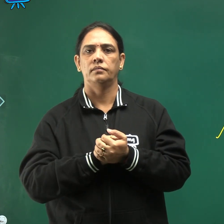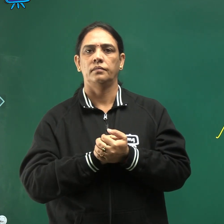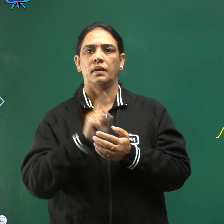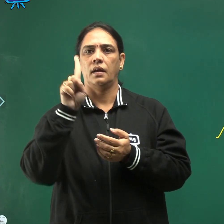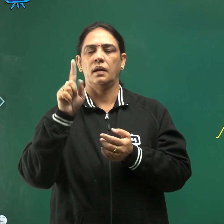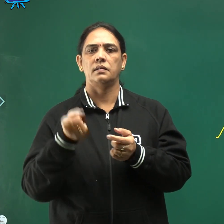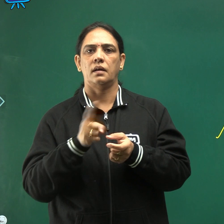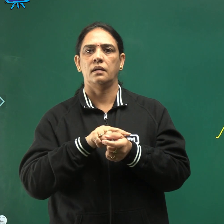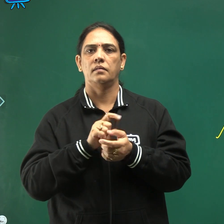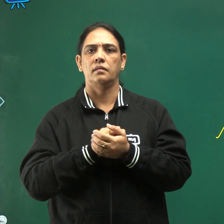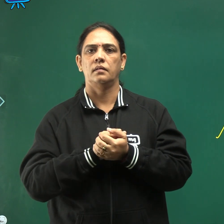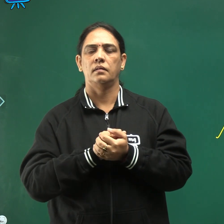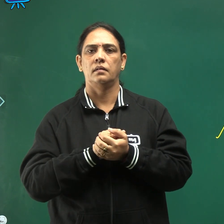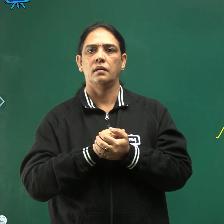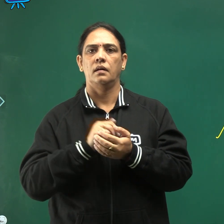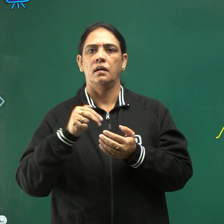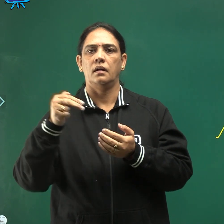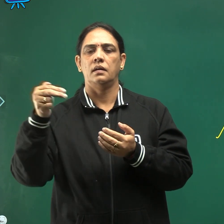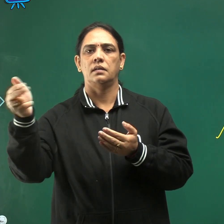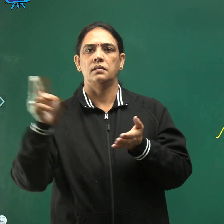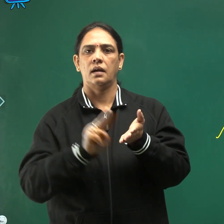1 से n तक